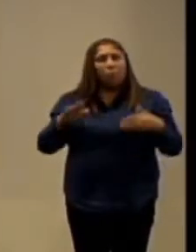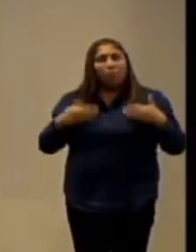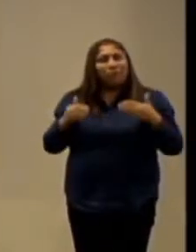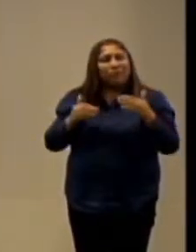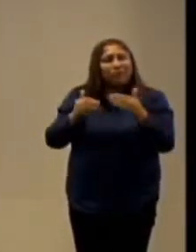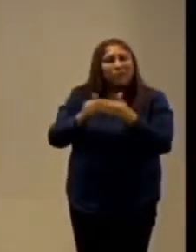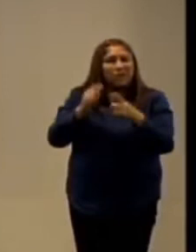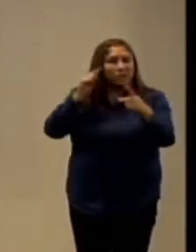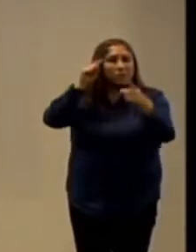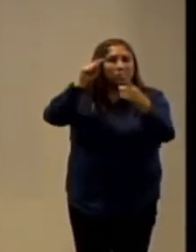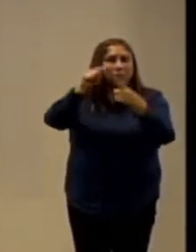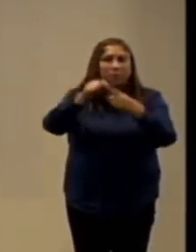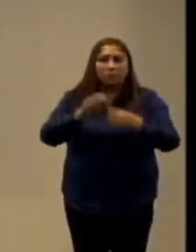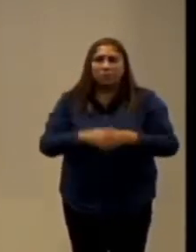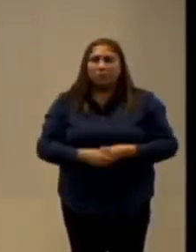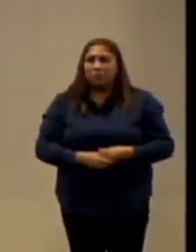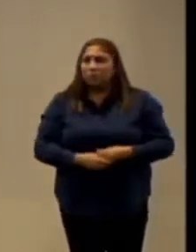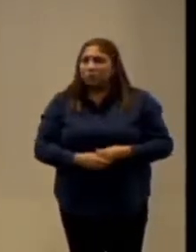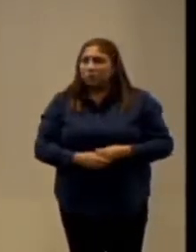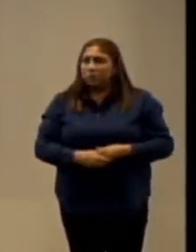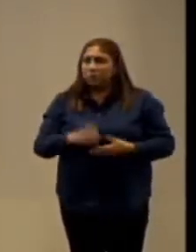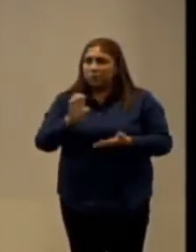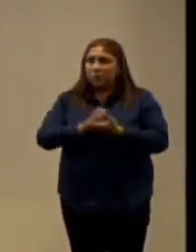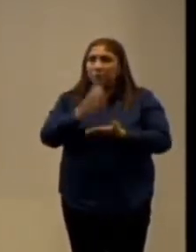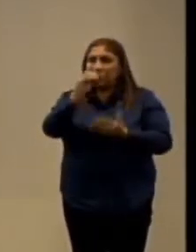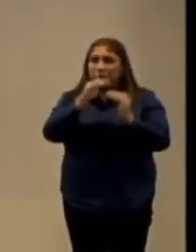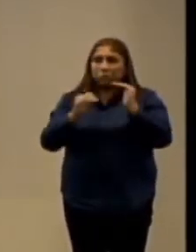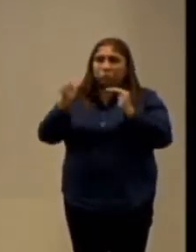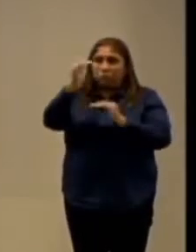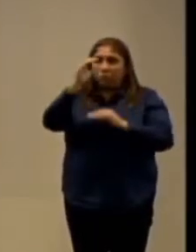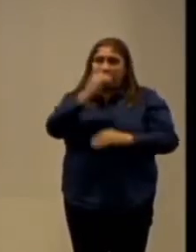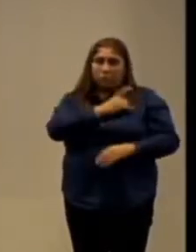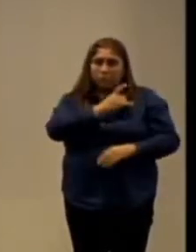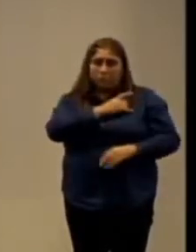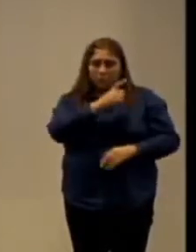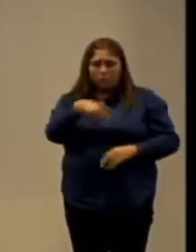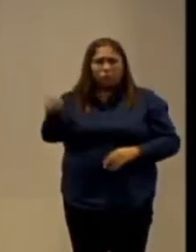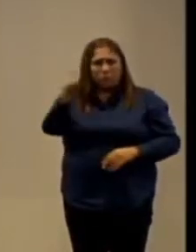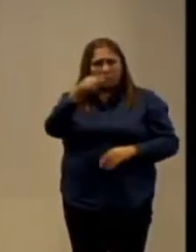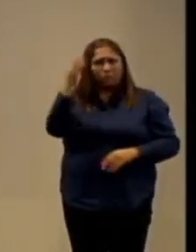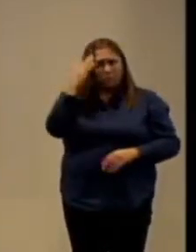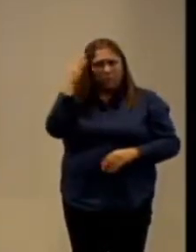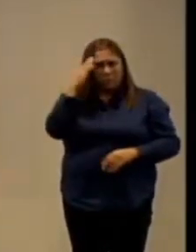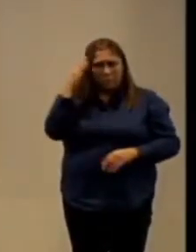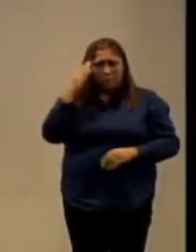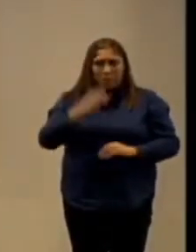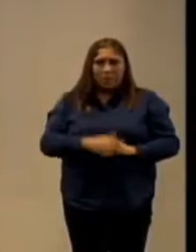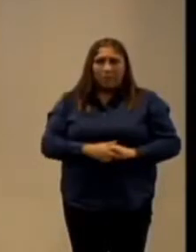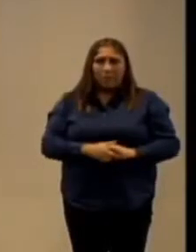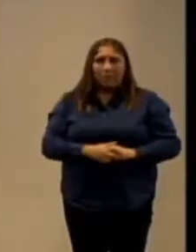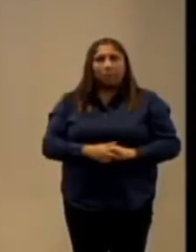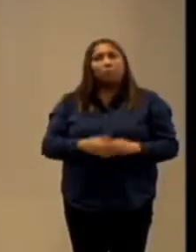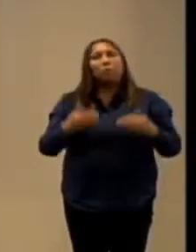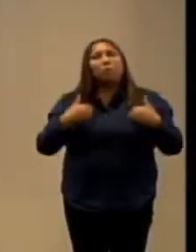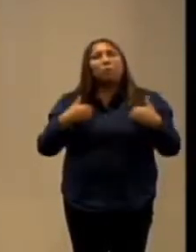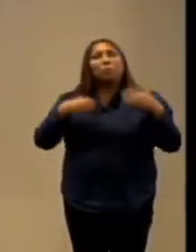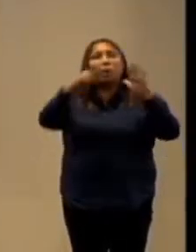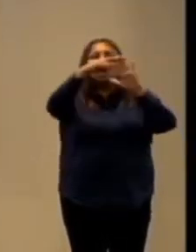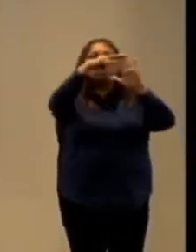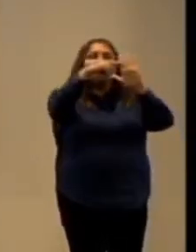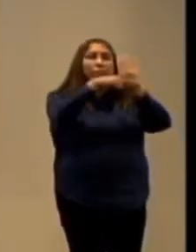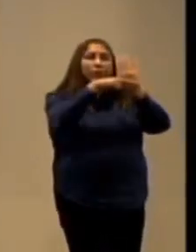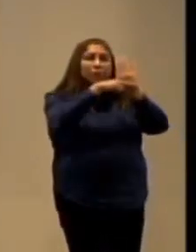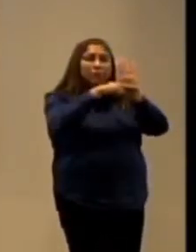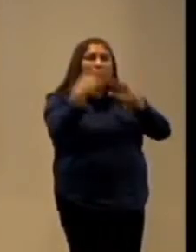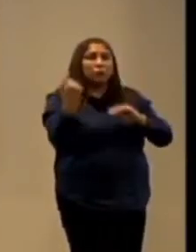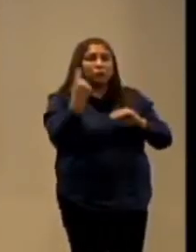llegarían a ese objetivo, ¿no? Y en educación superior, ustedes lo conocen mejor que nosotros, tenemos la normativa, que